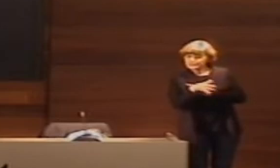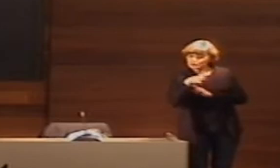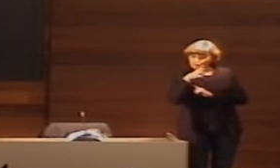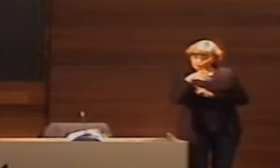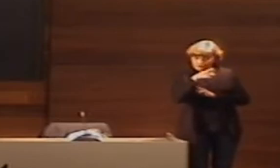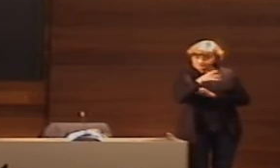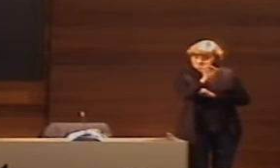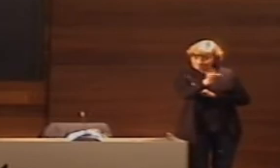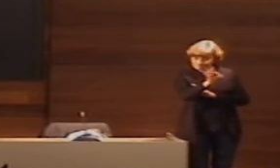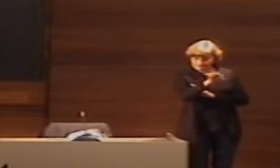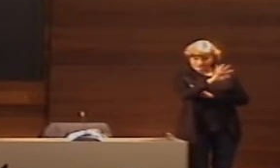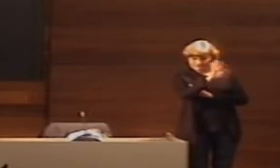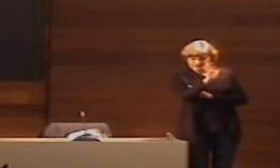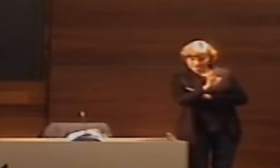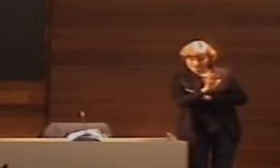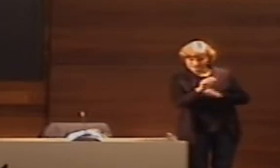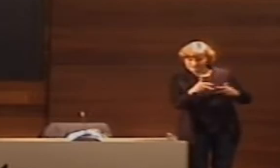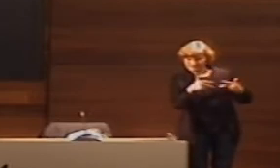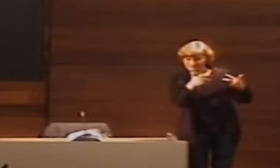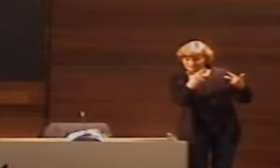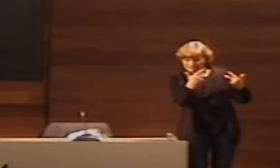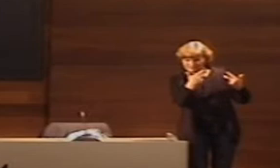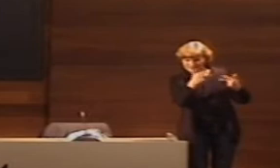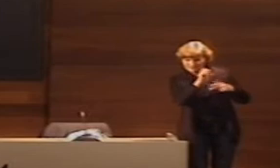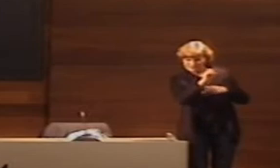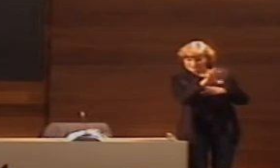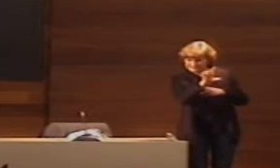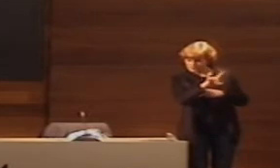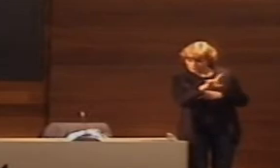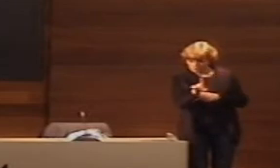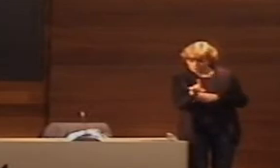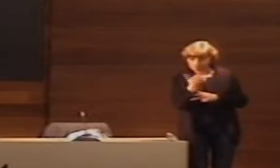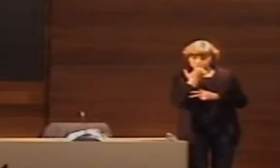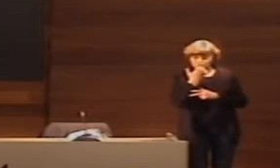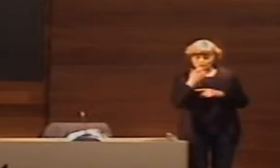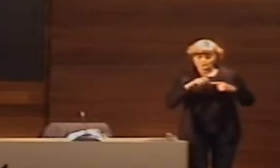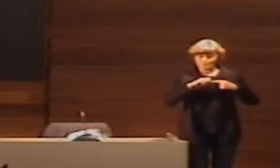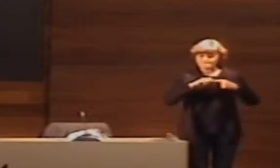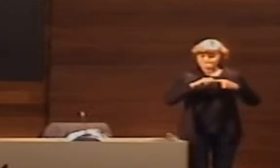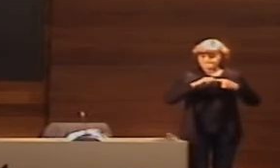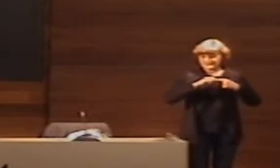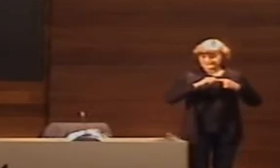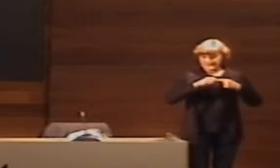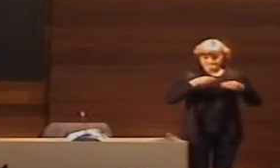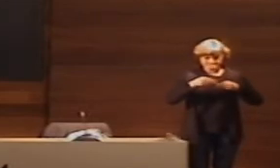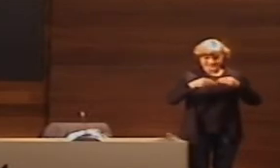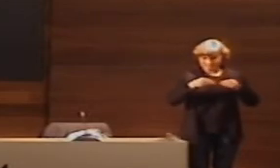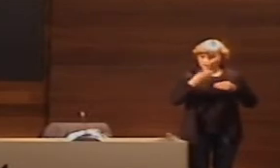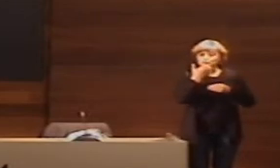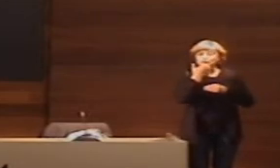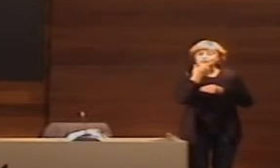muchas dudas y mucho ruido. Nos podemos encontrar que un plástico perfectamente reciclable, no sé, un juguete, por